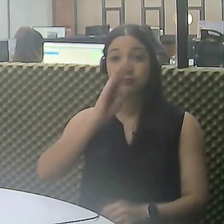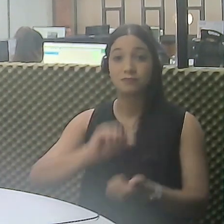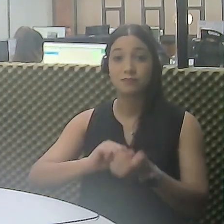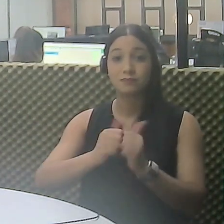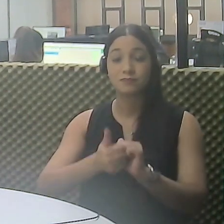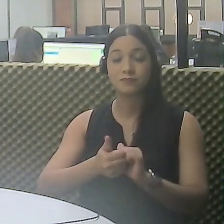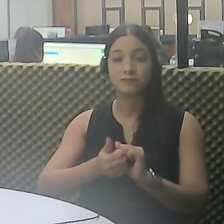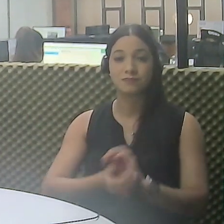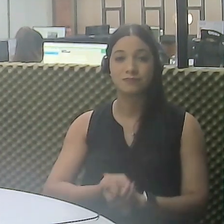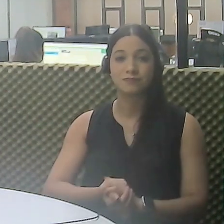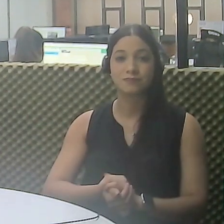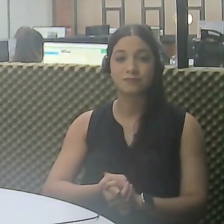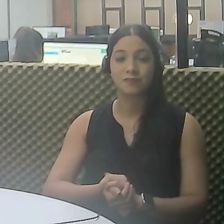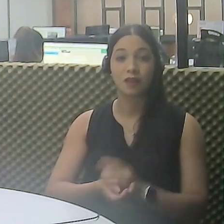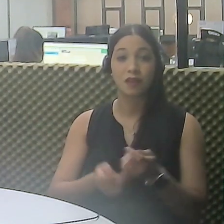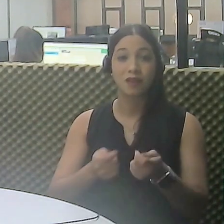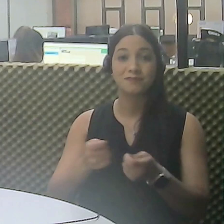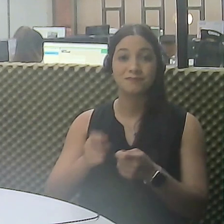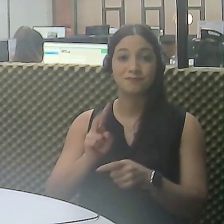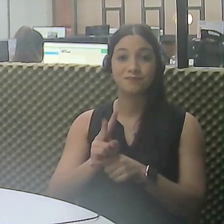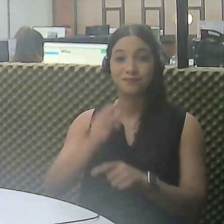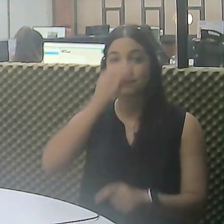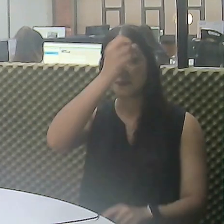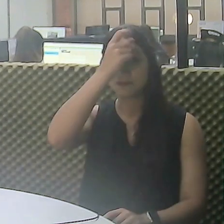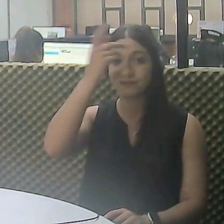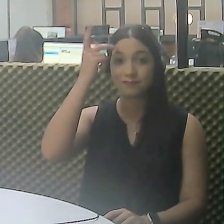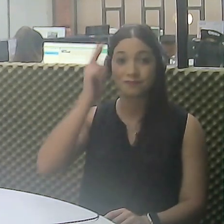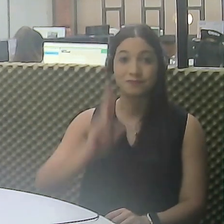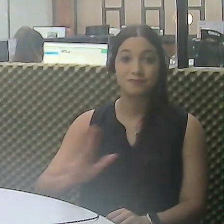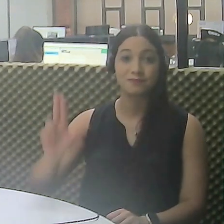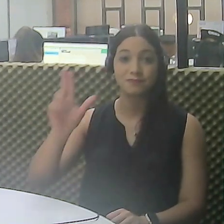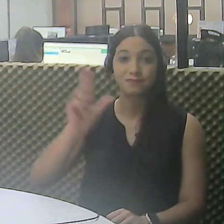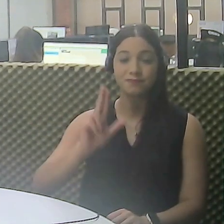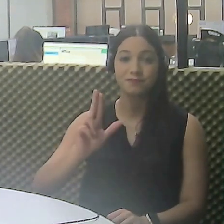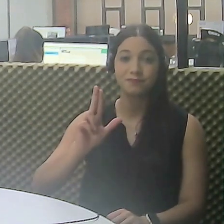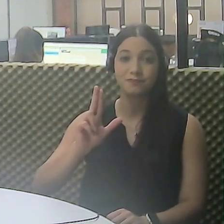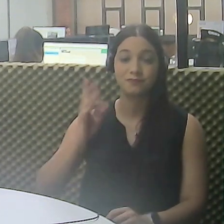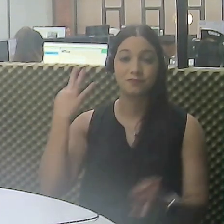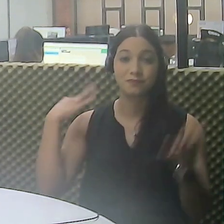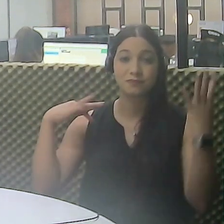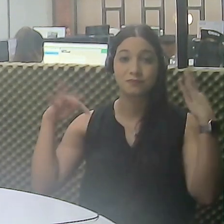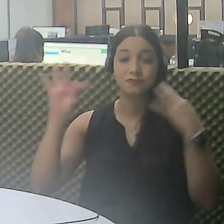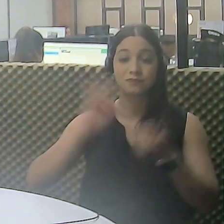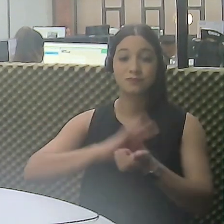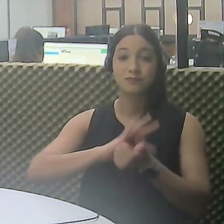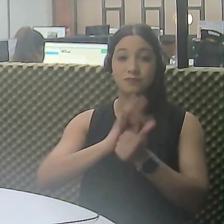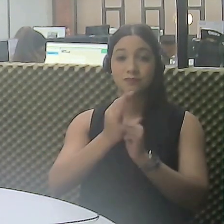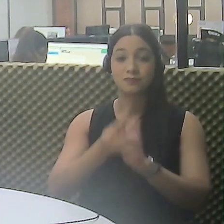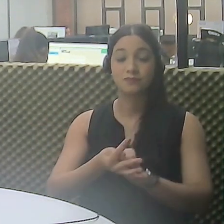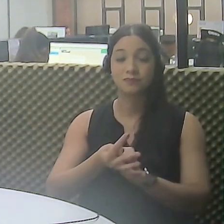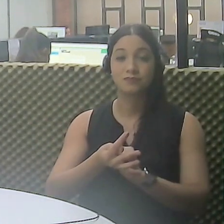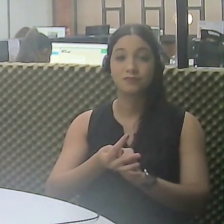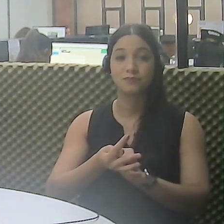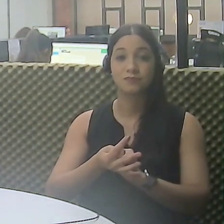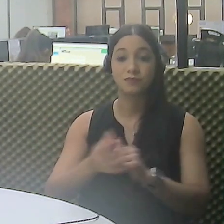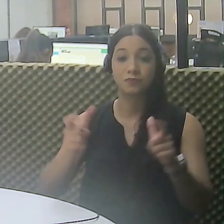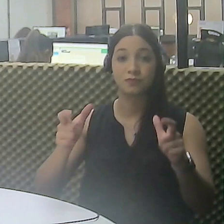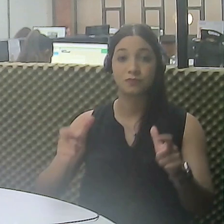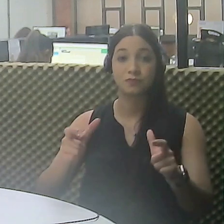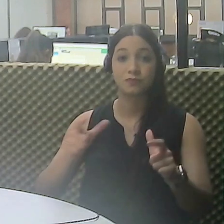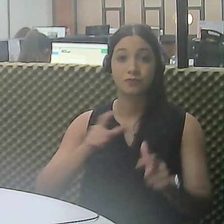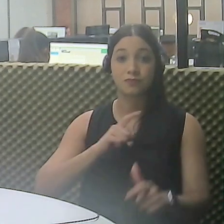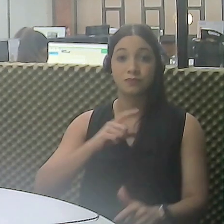Futebol. Administrado pela Prefeitura de Uberlândia, por meio da Fundação Uberlandense do Turismo, Esporte e Lazer, a Futel, o local